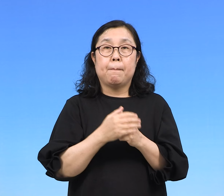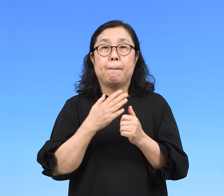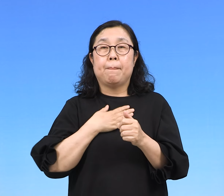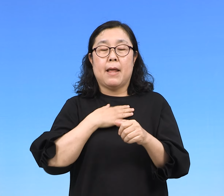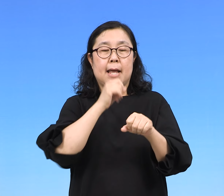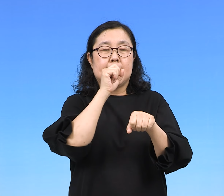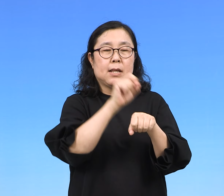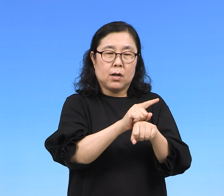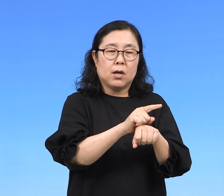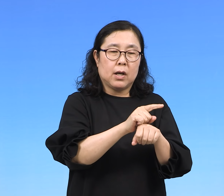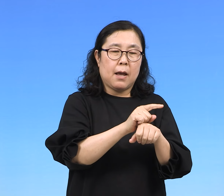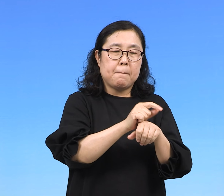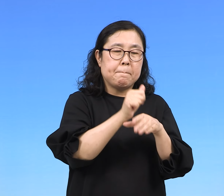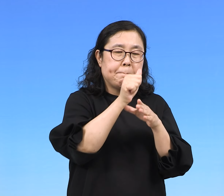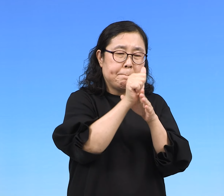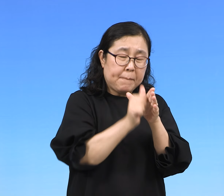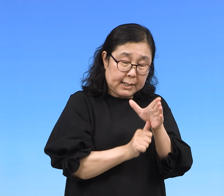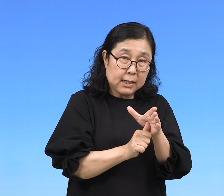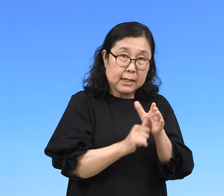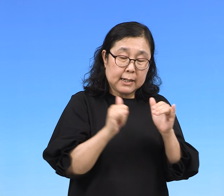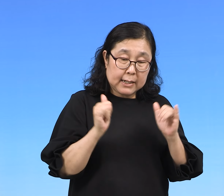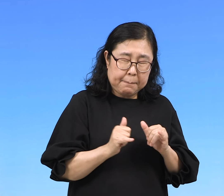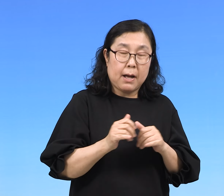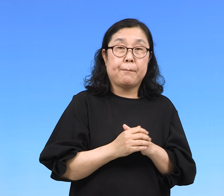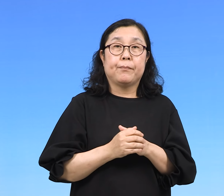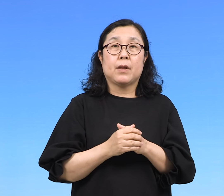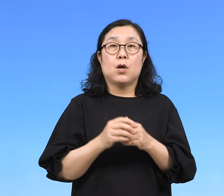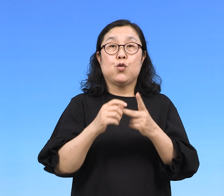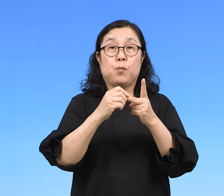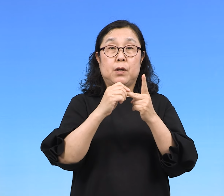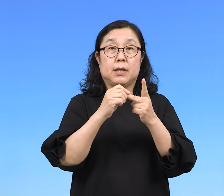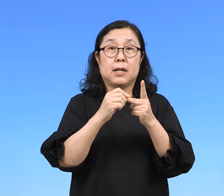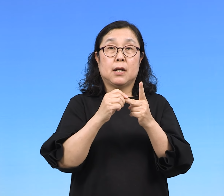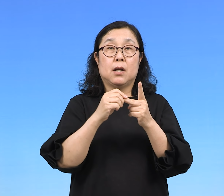아니라 내 성향에 몰두할 것 같아서 고신은 안 간다.